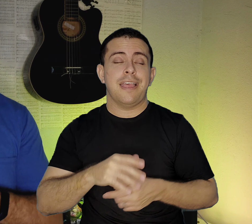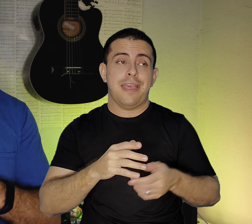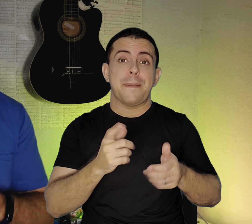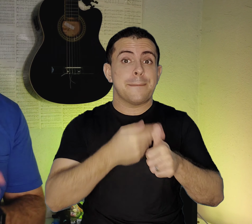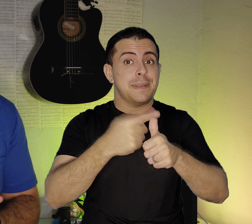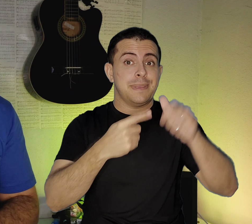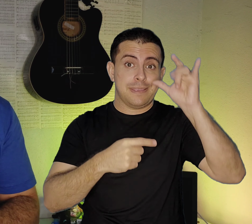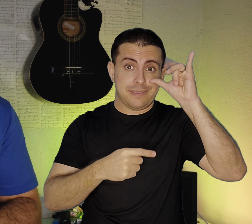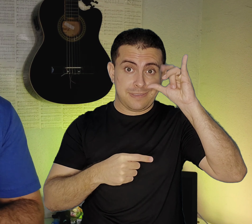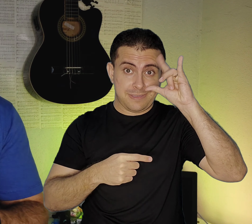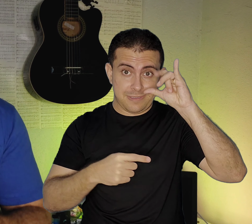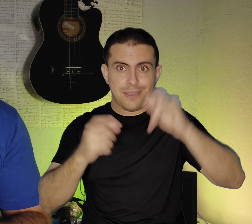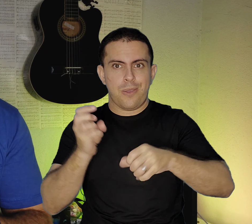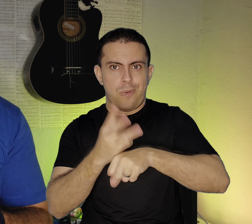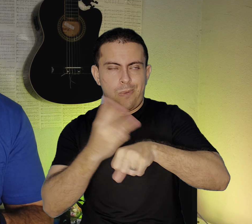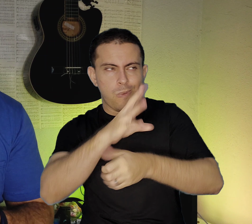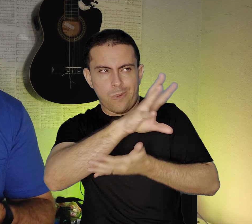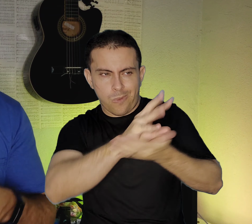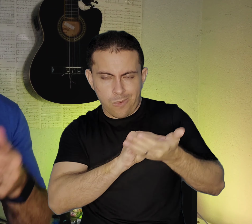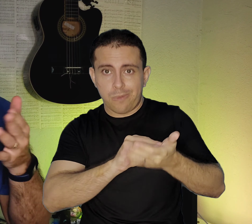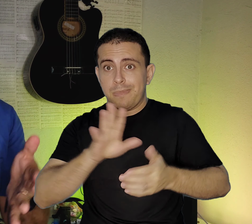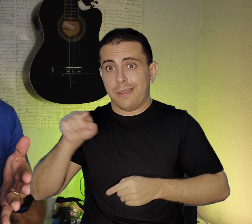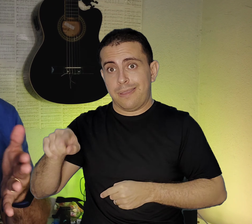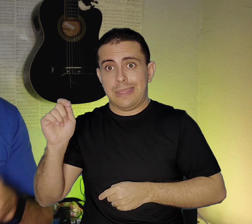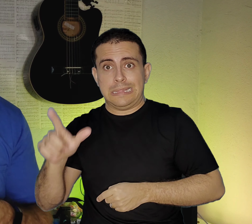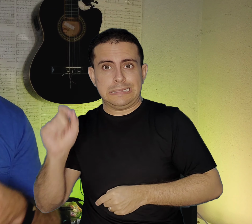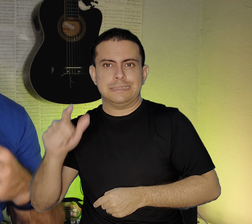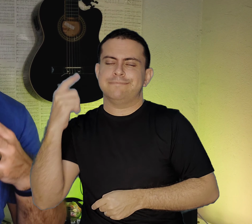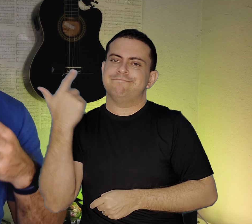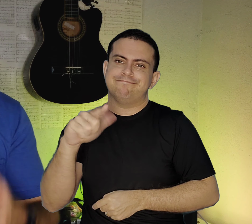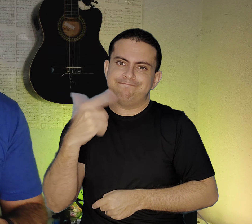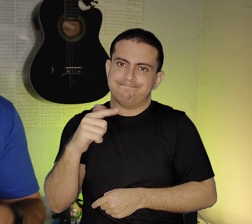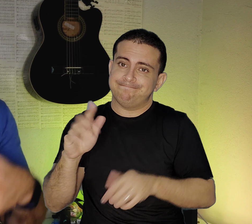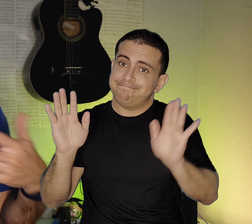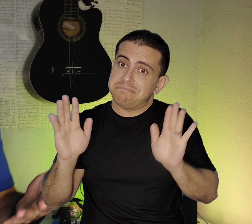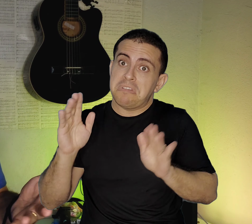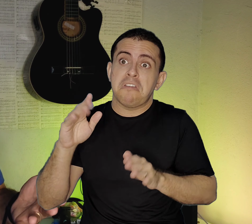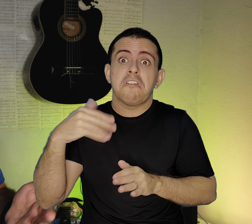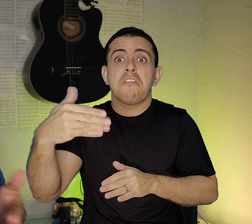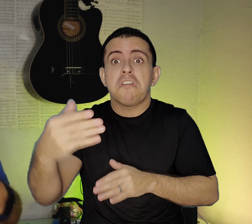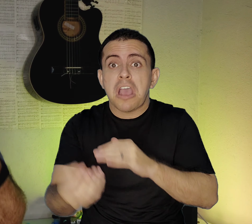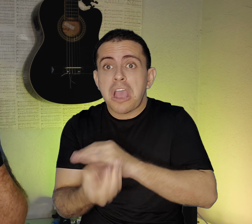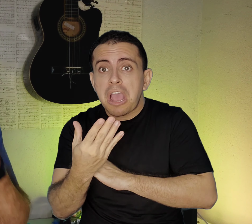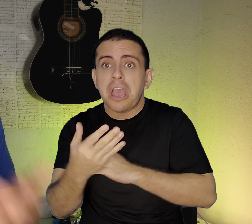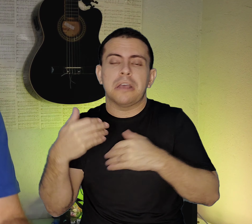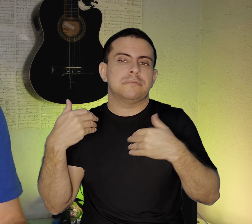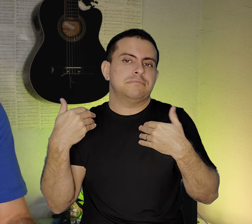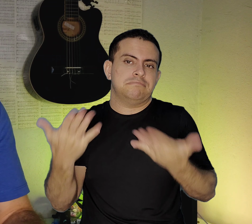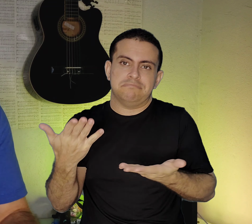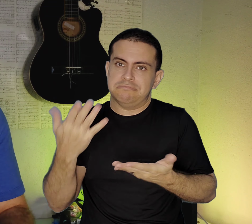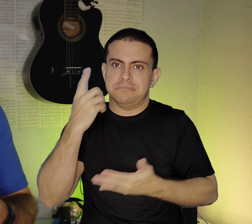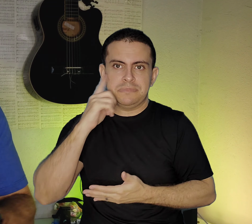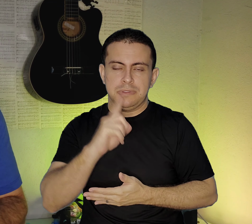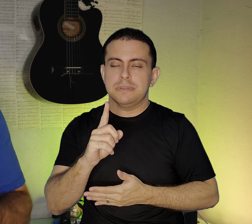lá do Instagram Que o WhatsApp copiou Mas aqui no Telegram ainda não temos Não sei se posteriormente pode